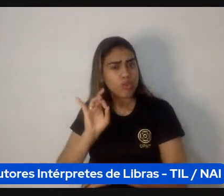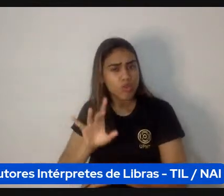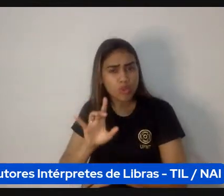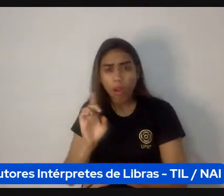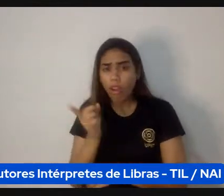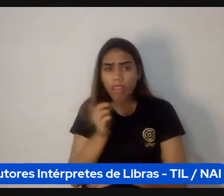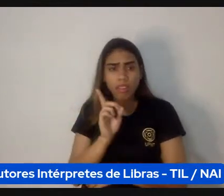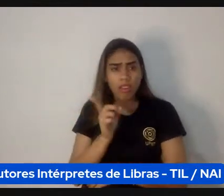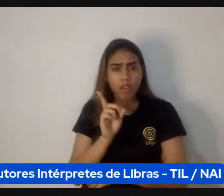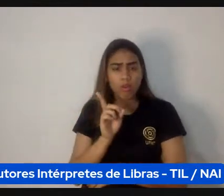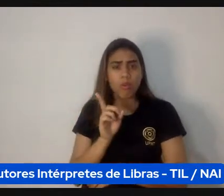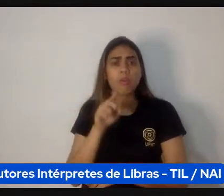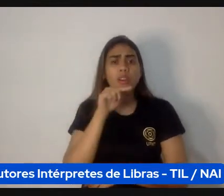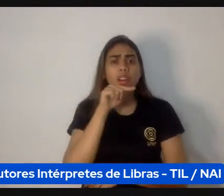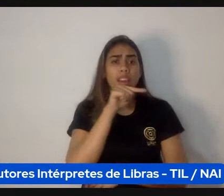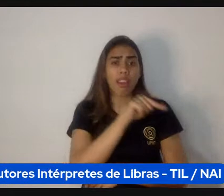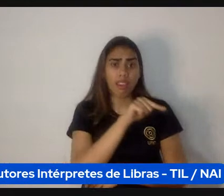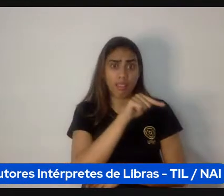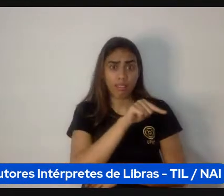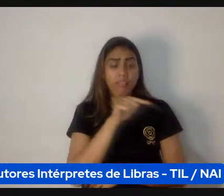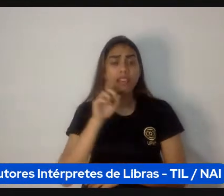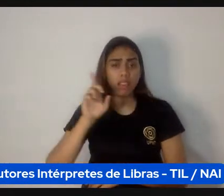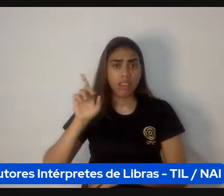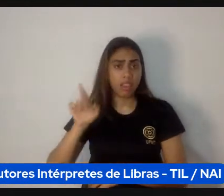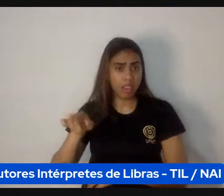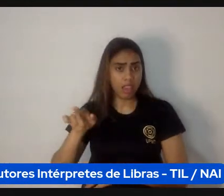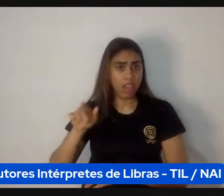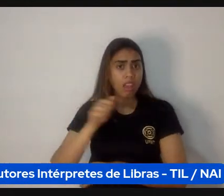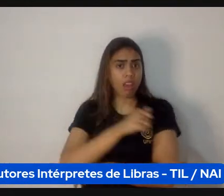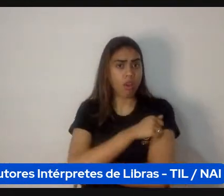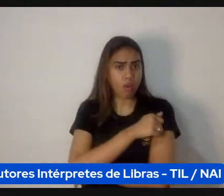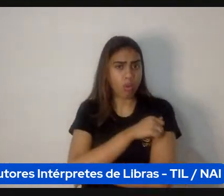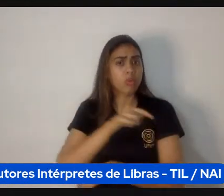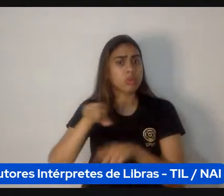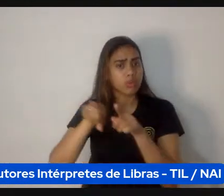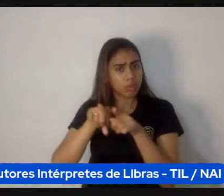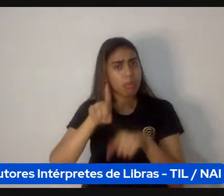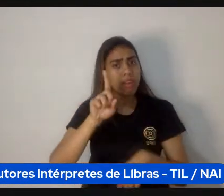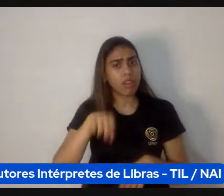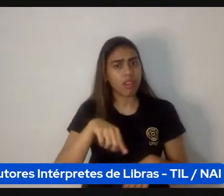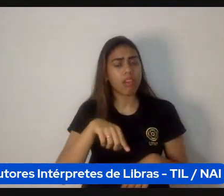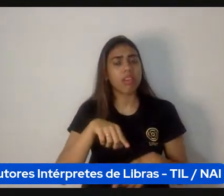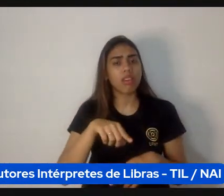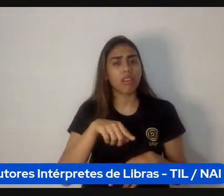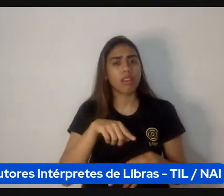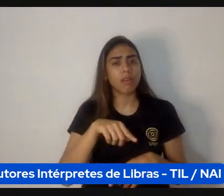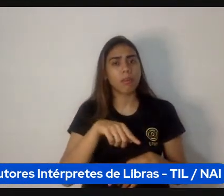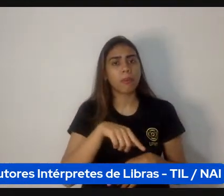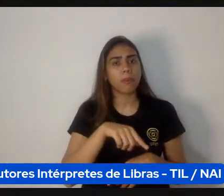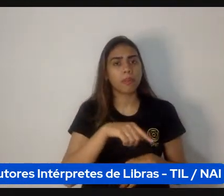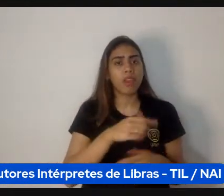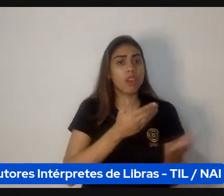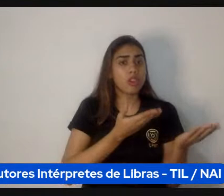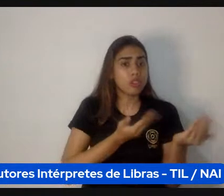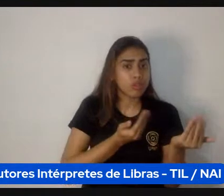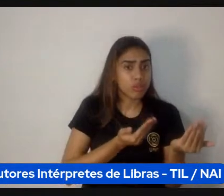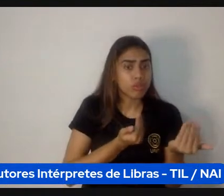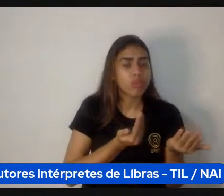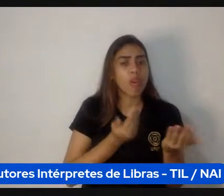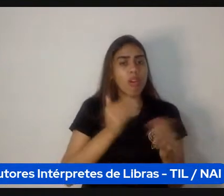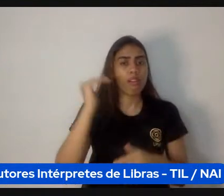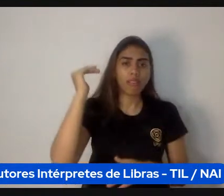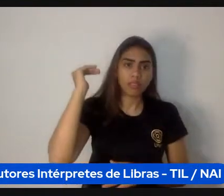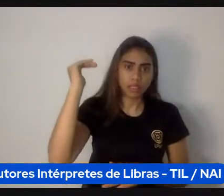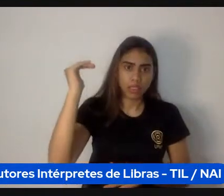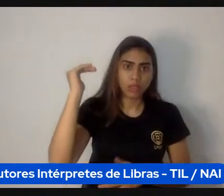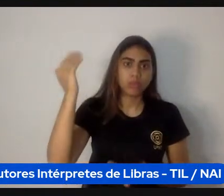atendidas, as necessidades específicas, e o Paulo que me ensina esse novo nome, né? Da gente ir pensando nas necessidades específicas e parar com esse